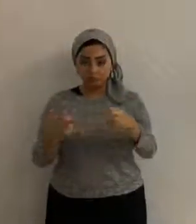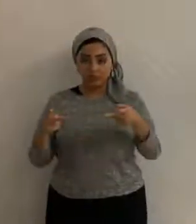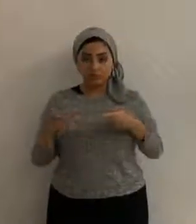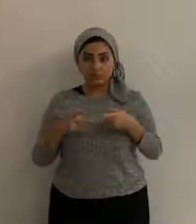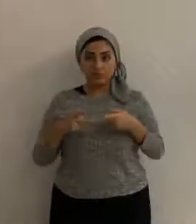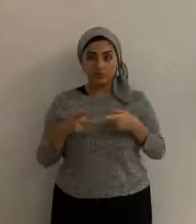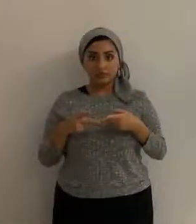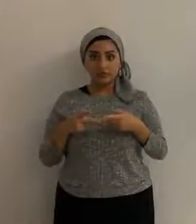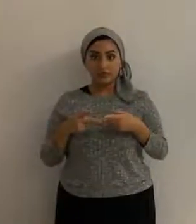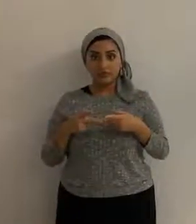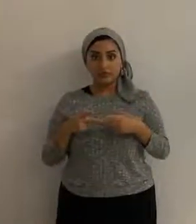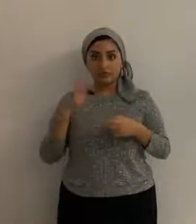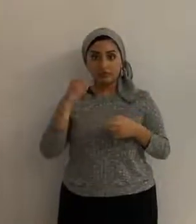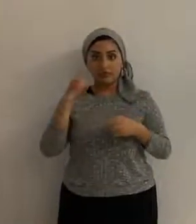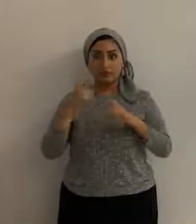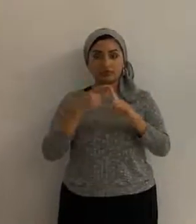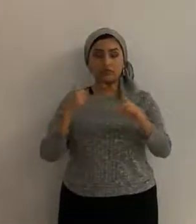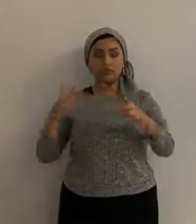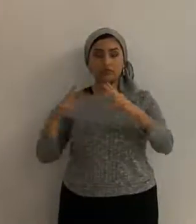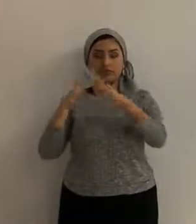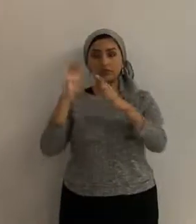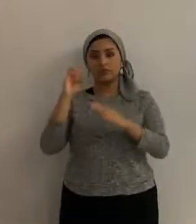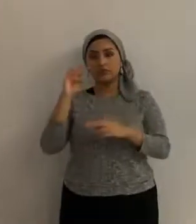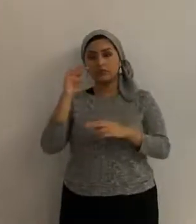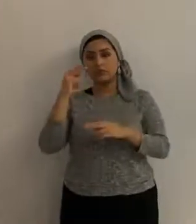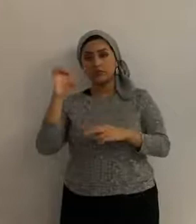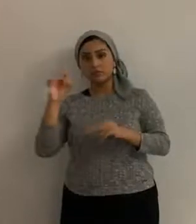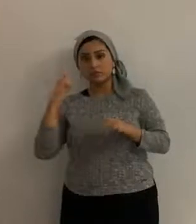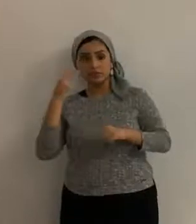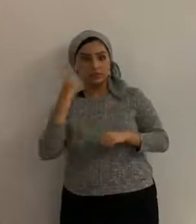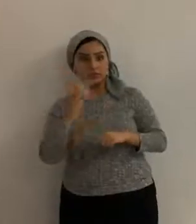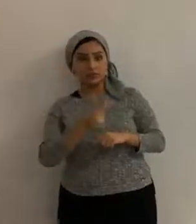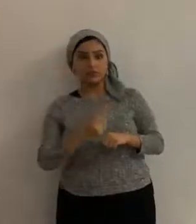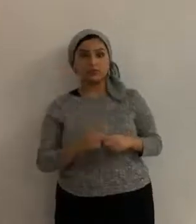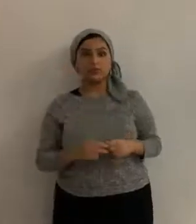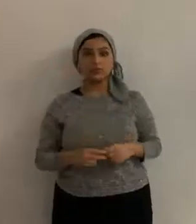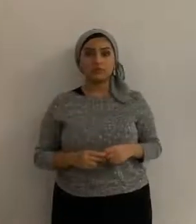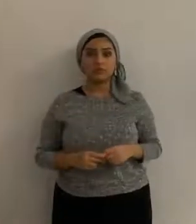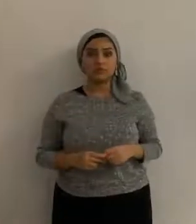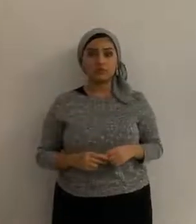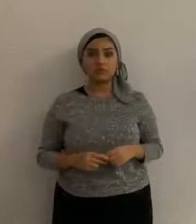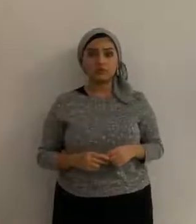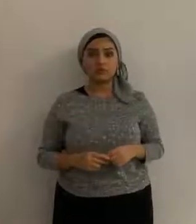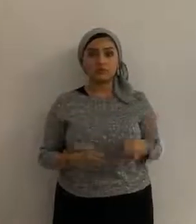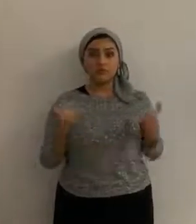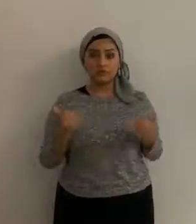se vería desde el Monte de los Olivos la fachada. En este caso, por